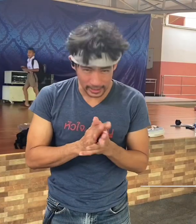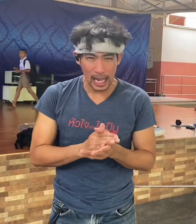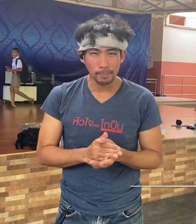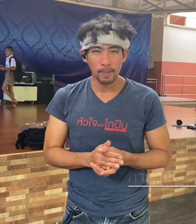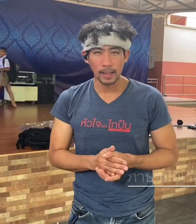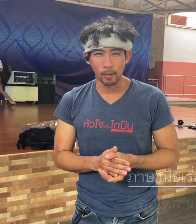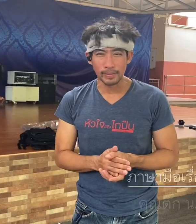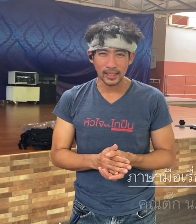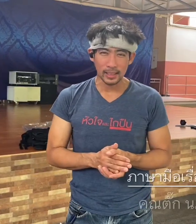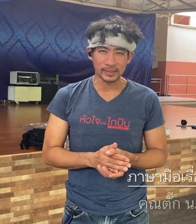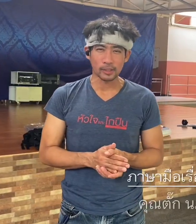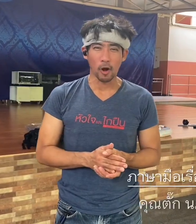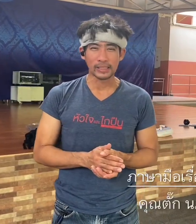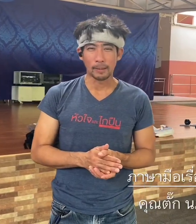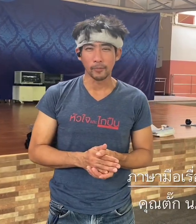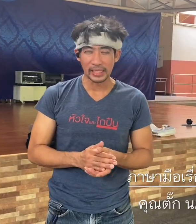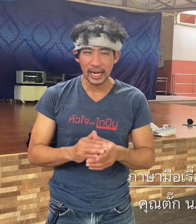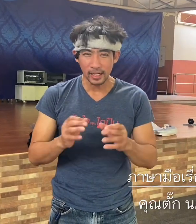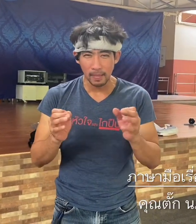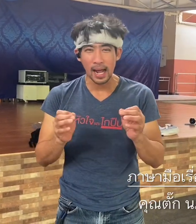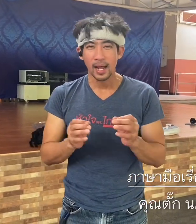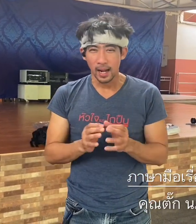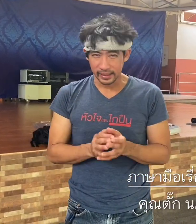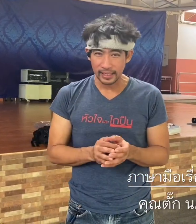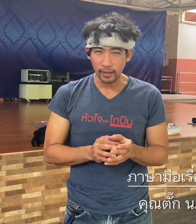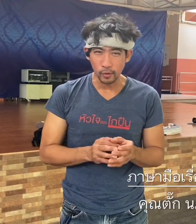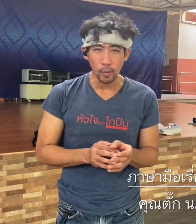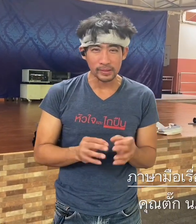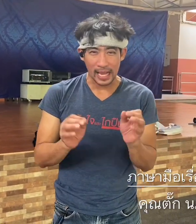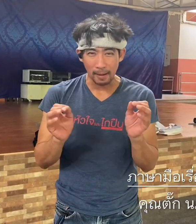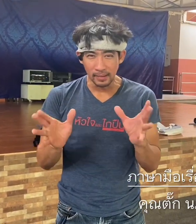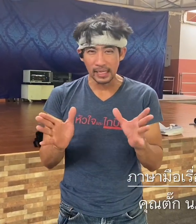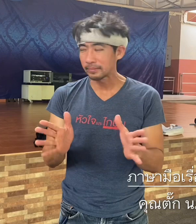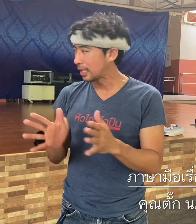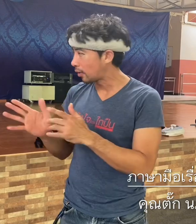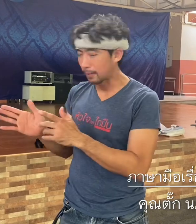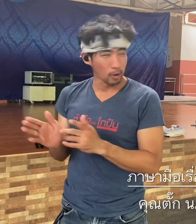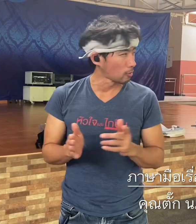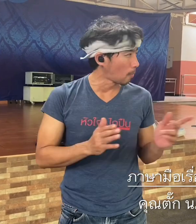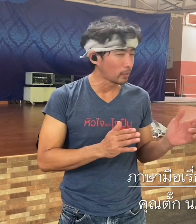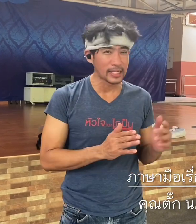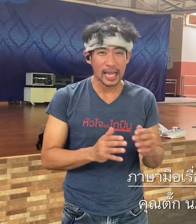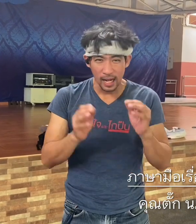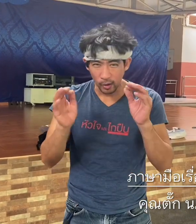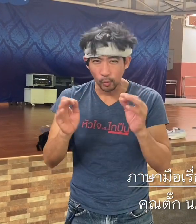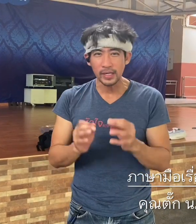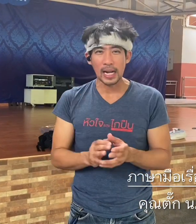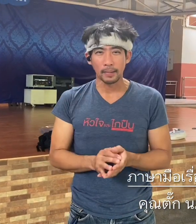วัสดีครับพบกับผมตั๊กนภัสกรครับวันนี้เรามาเรียนรู้ภาษามือครับจะได้คุยกับน้องๆพวกนี้ได้รู้เรื่องครับพร้อ